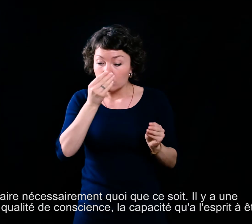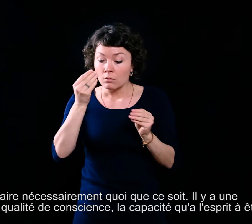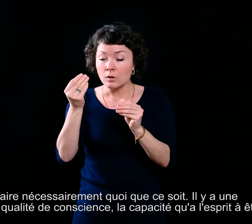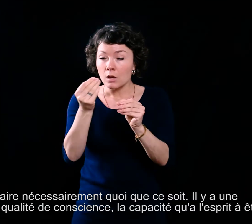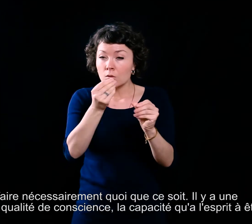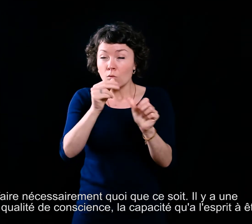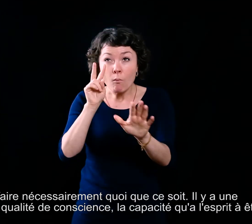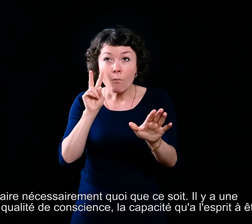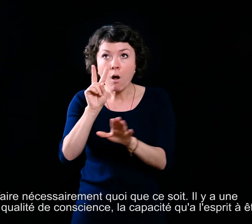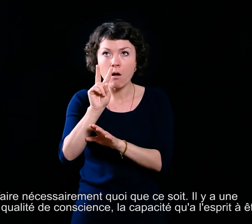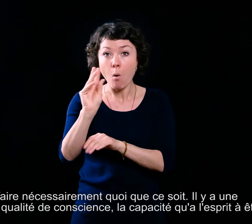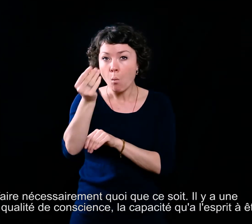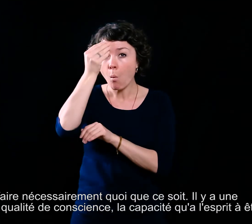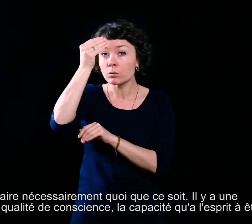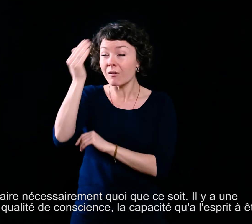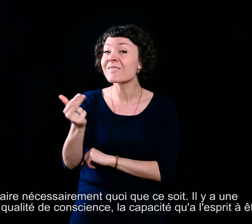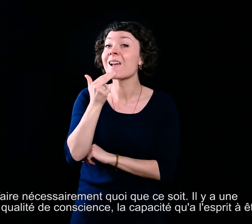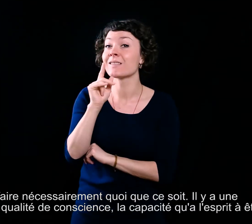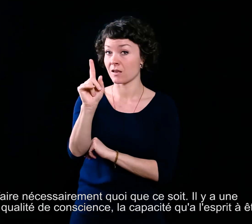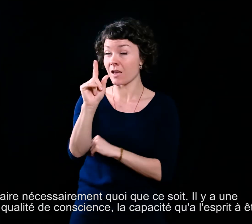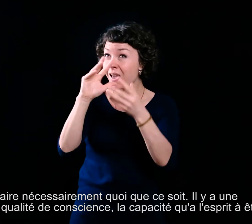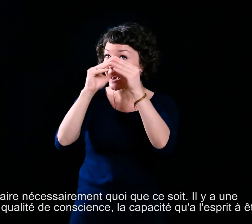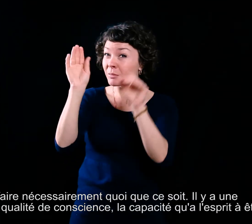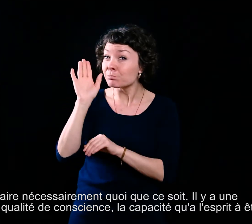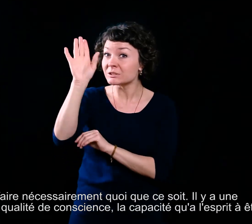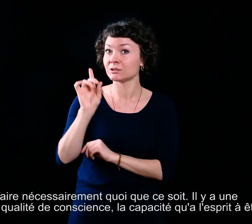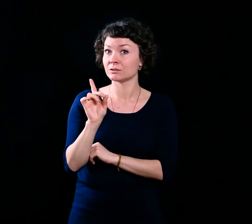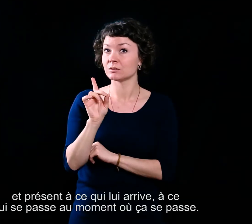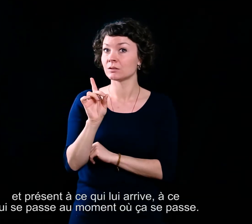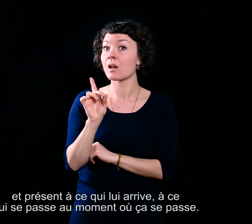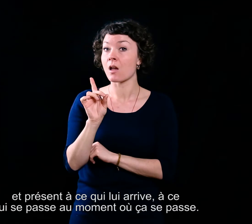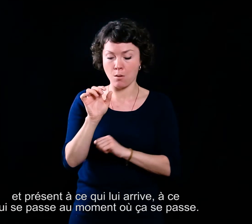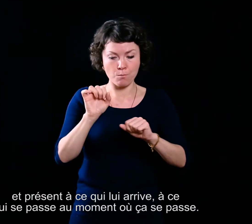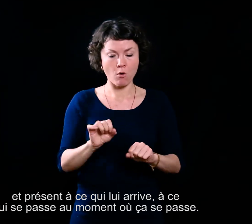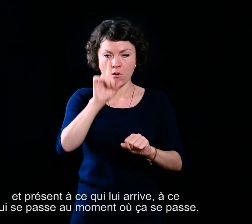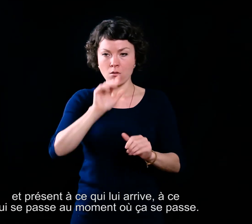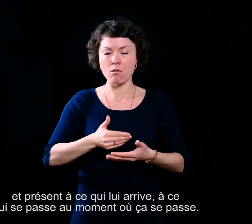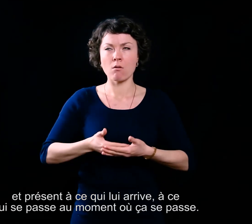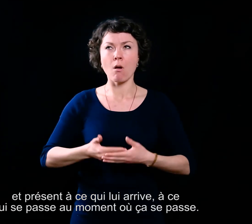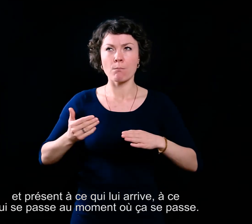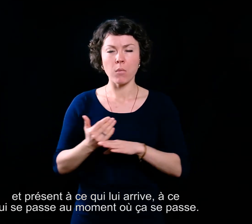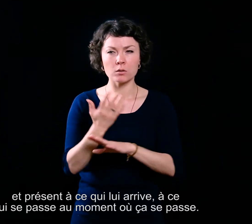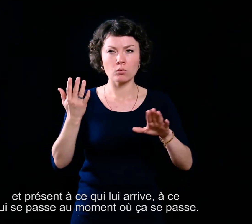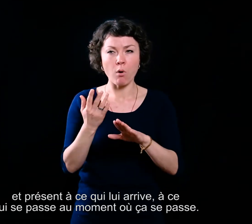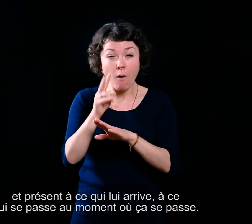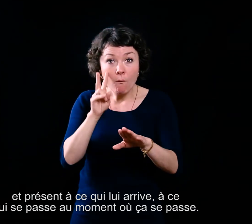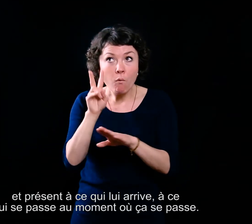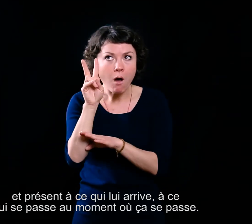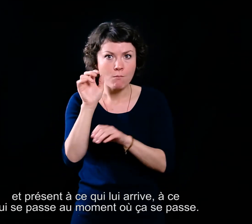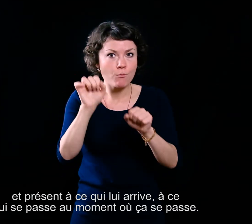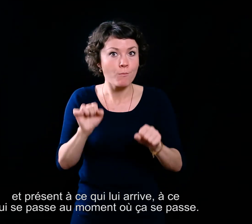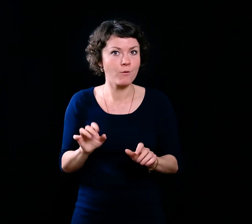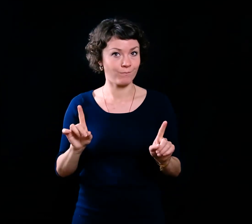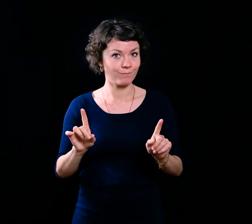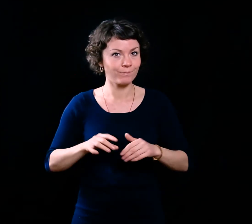une qualité de conscience, la capacité qu'a l'esprit à être là et présent à ce qui lui arrive, à ce qui se passe au moment où ça se